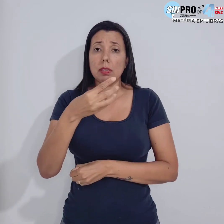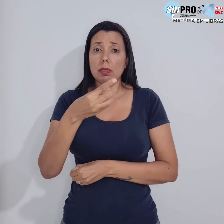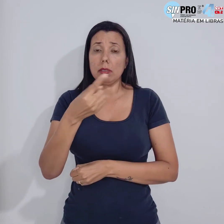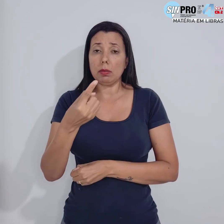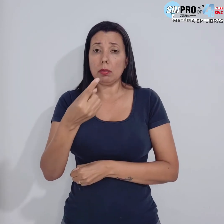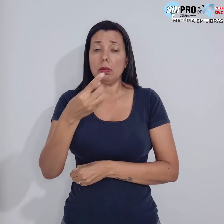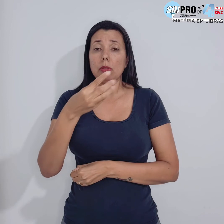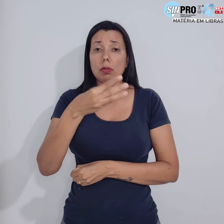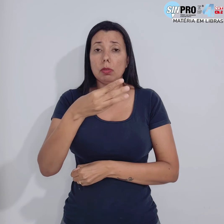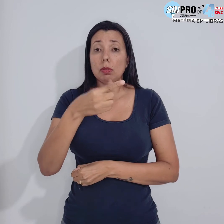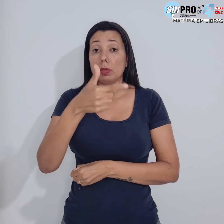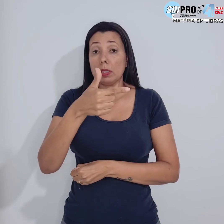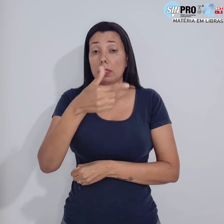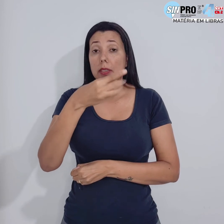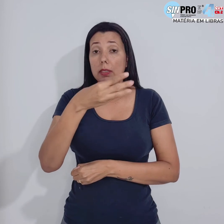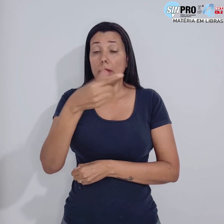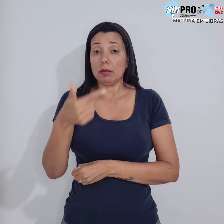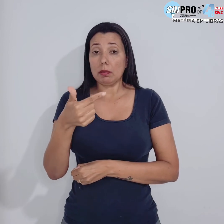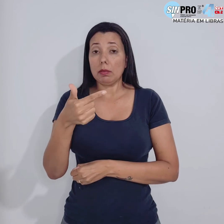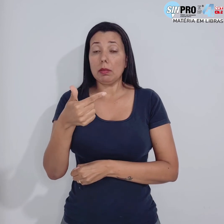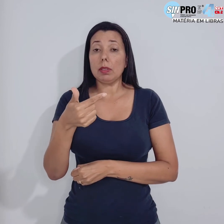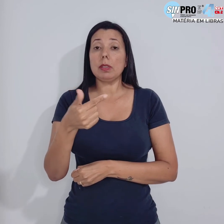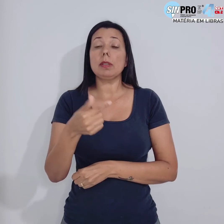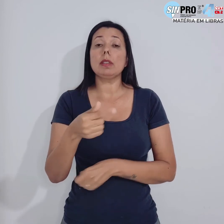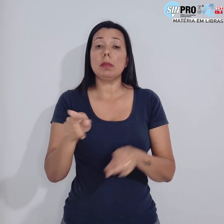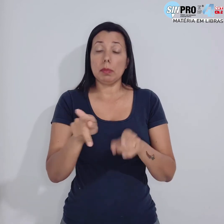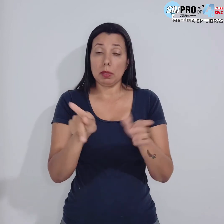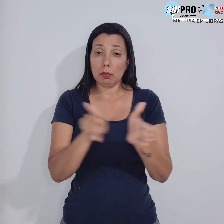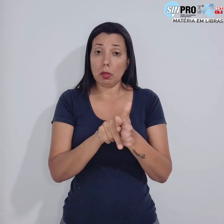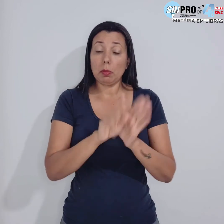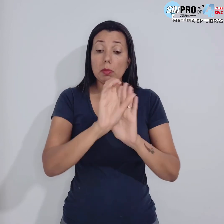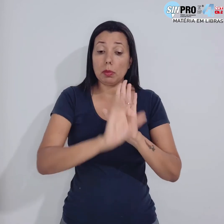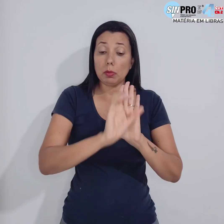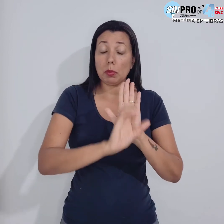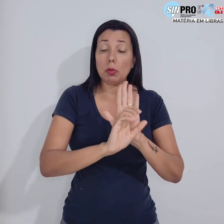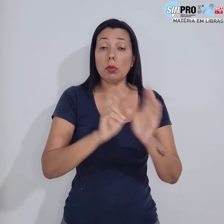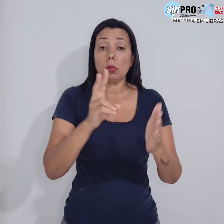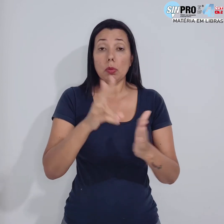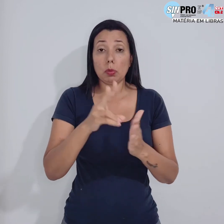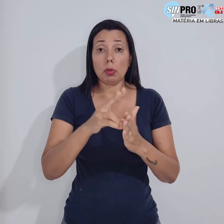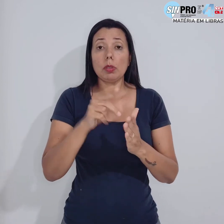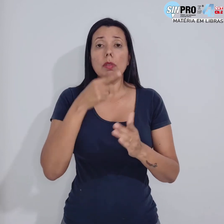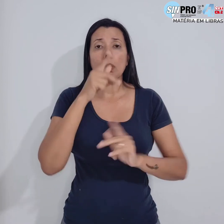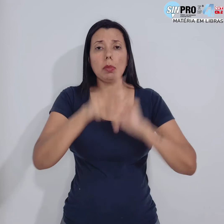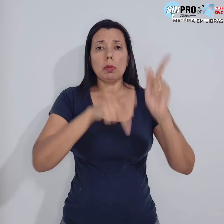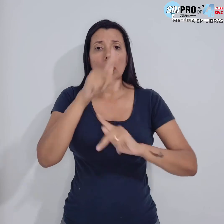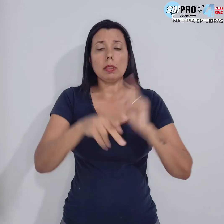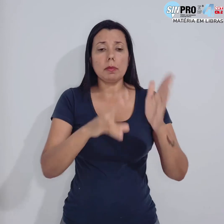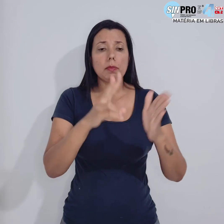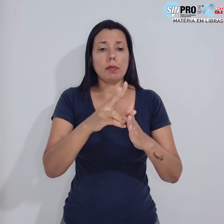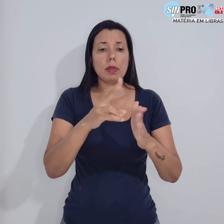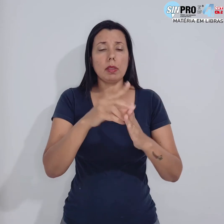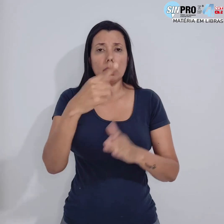que demarcam suas terras, que ajudam o seu povo e a sua nação. Ele observa que a